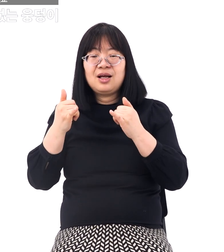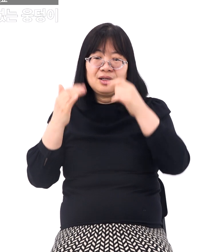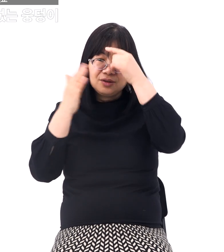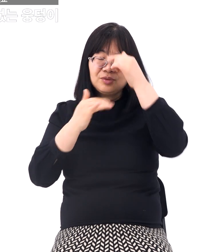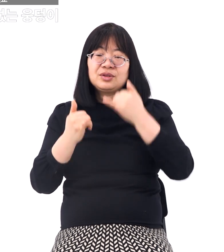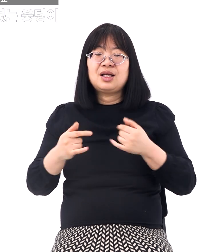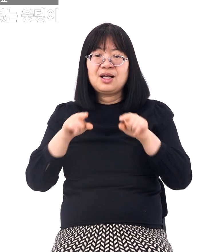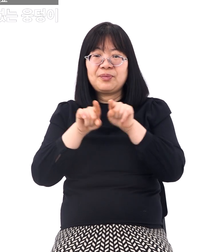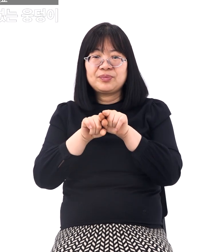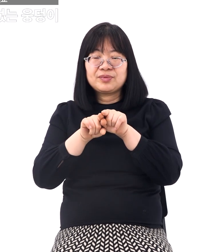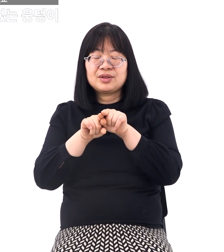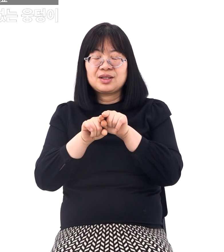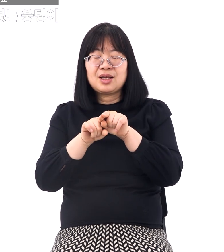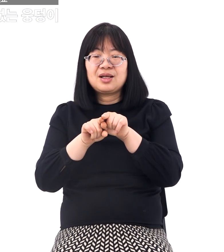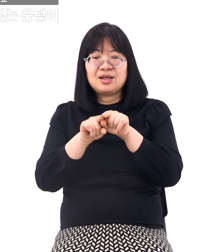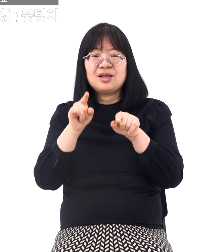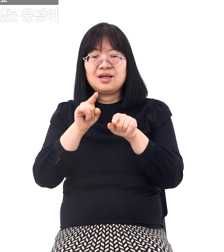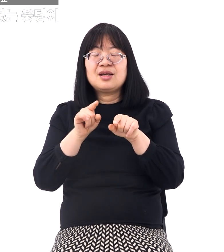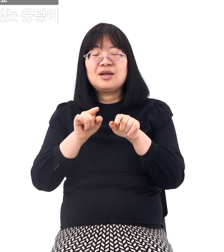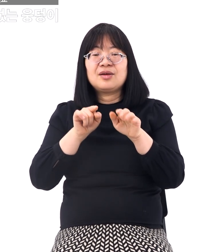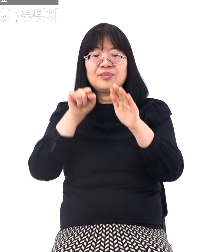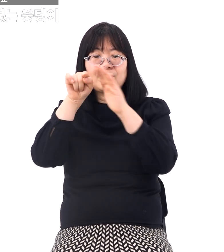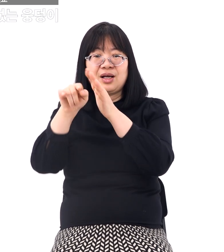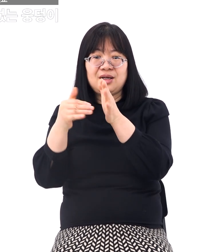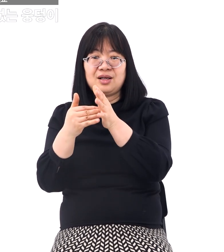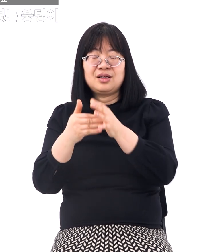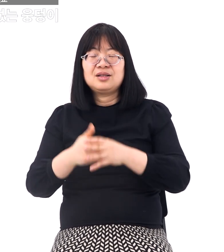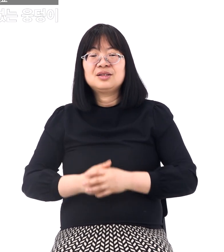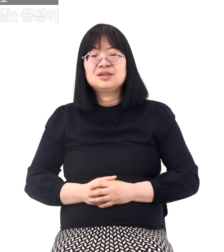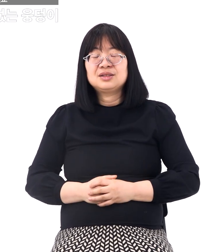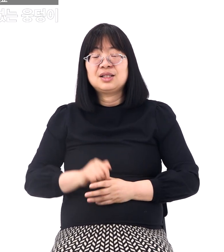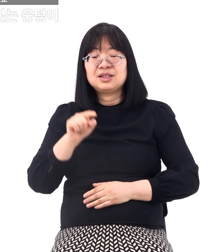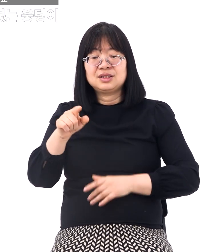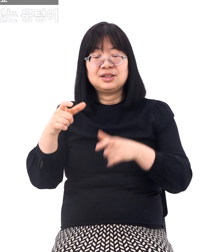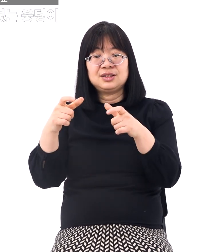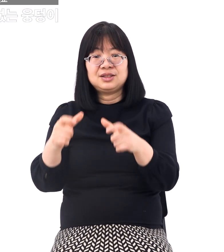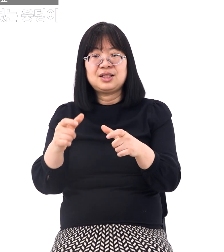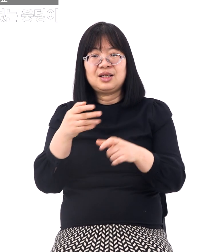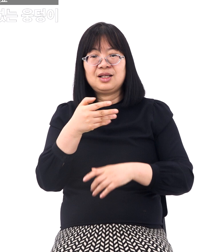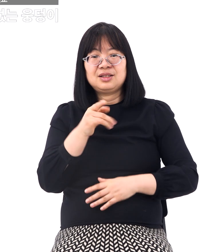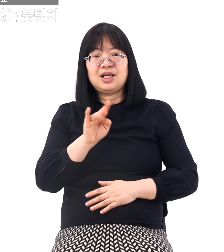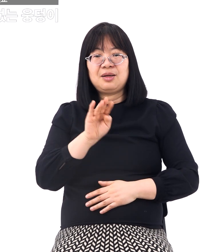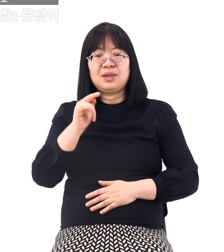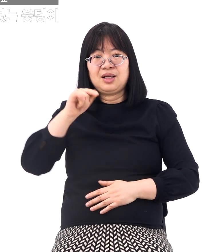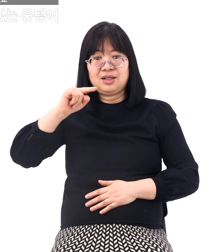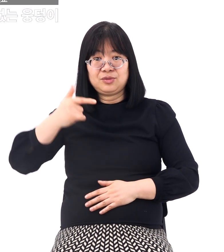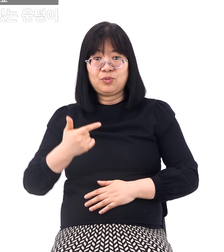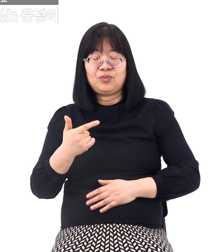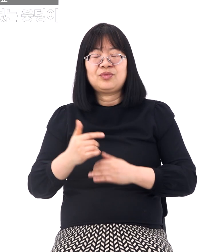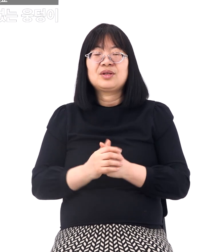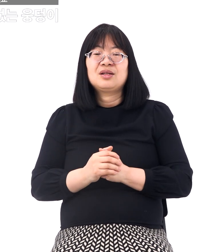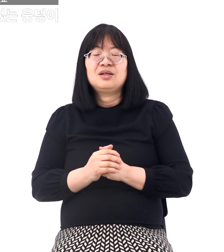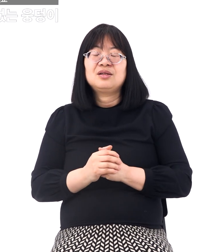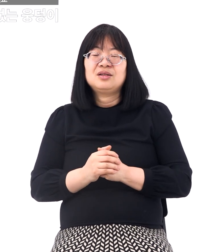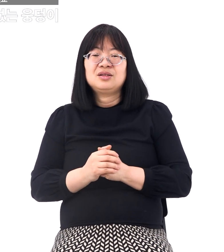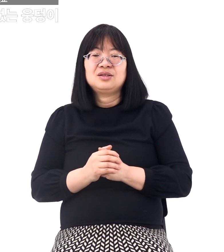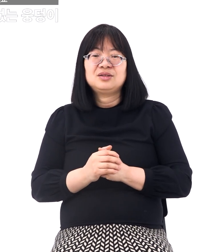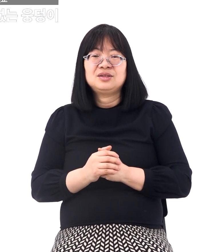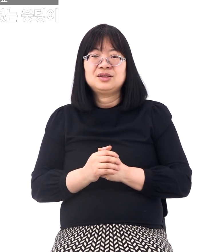성도들과 다녔었습니다. 그 지역이 레바논이에요. 레바논.